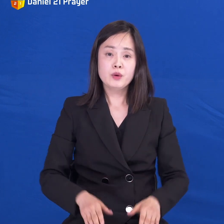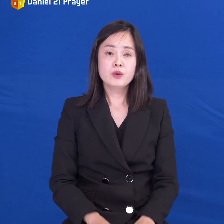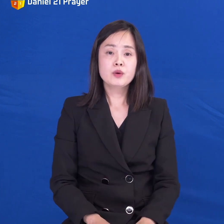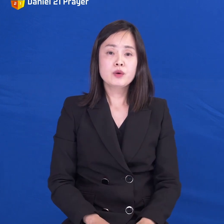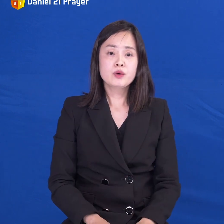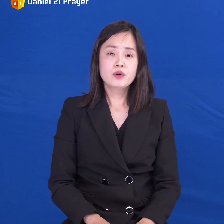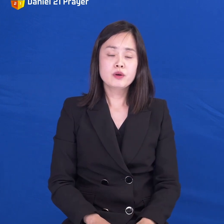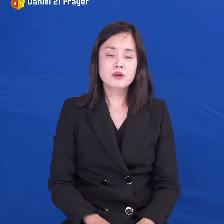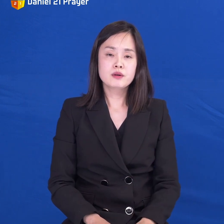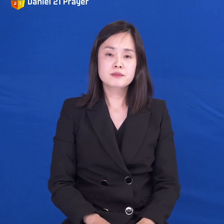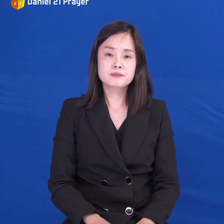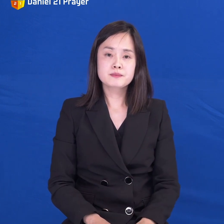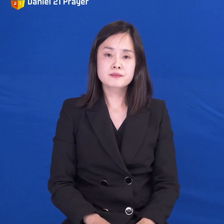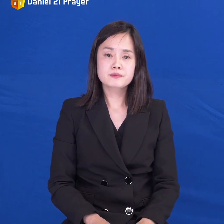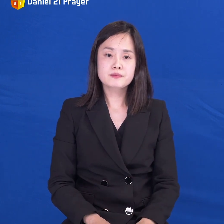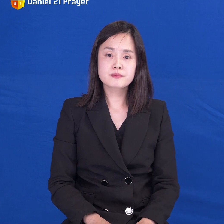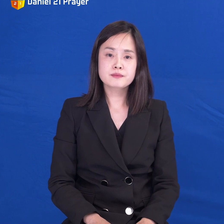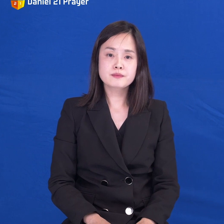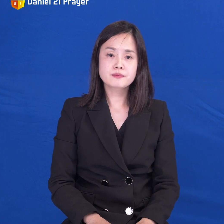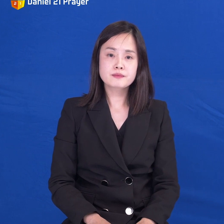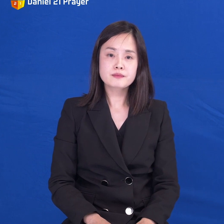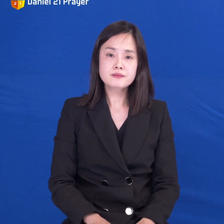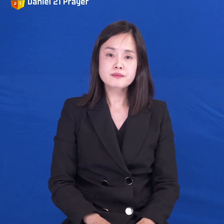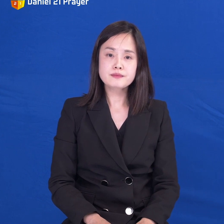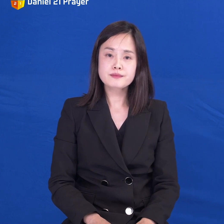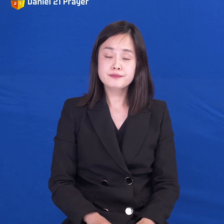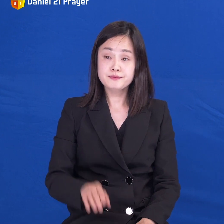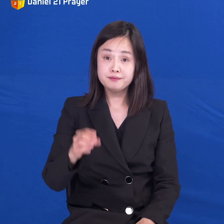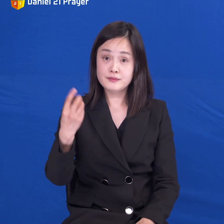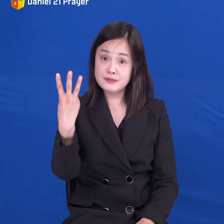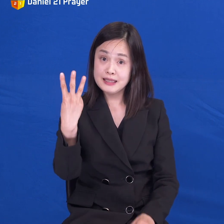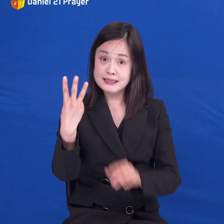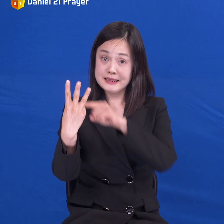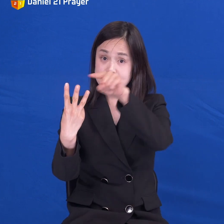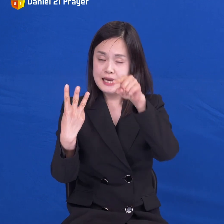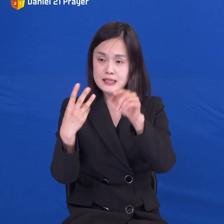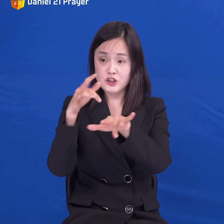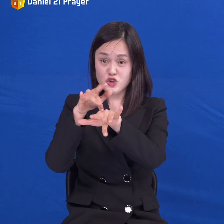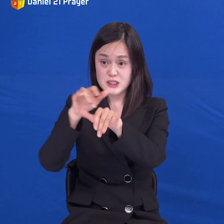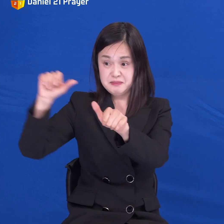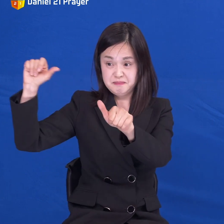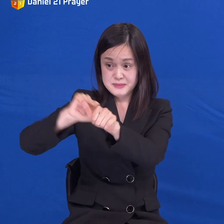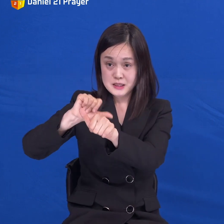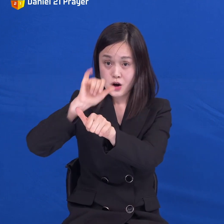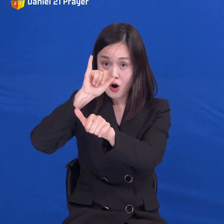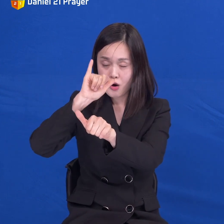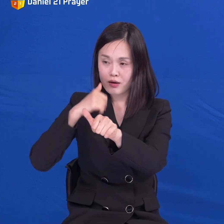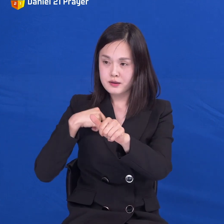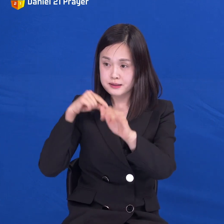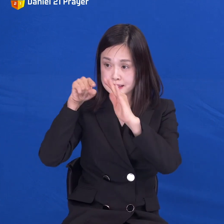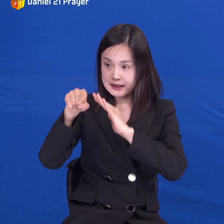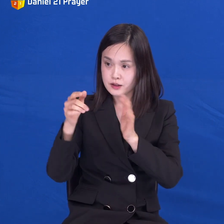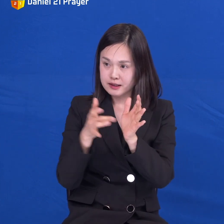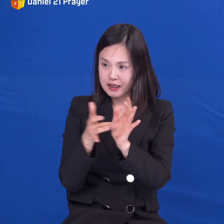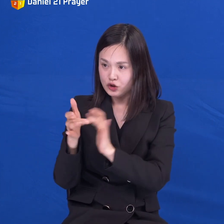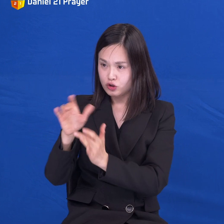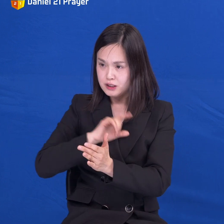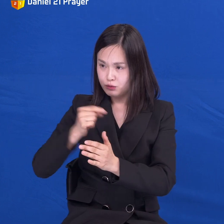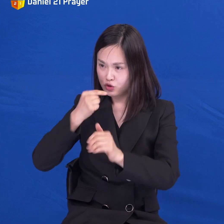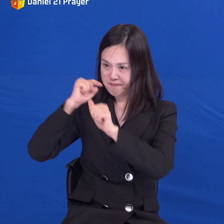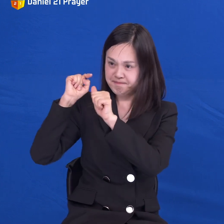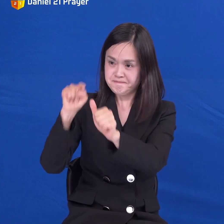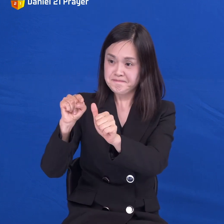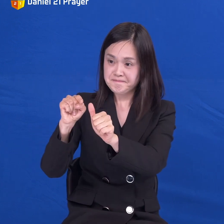그러면은 제가 가서 예수 이름으로 나가 쫓아내는데 첫 번째 쫓아내고 두 번째